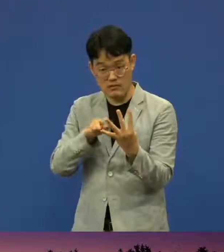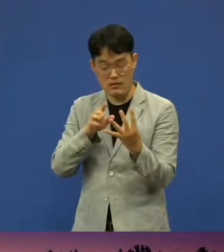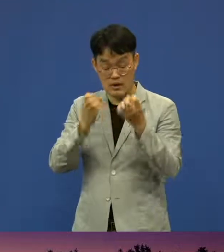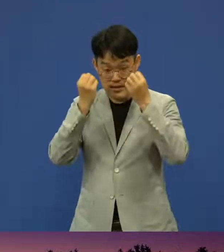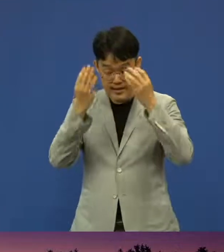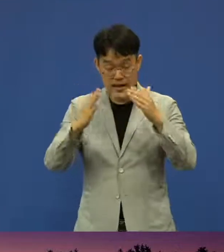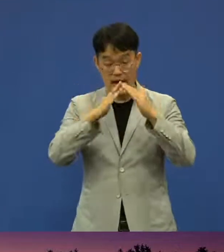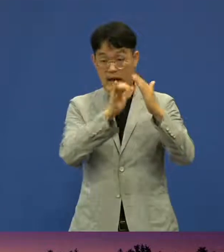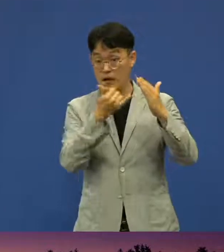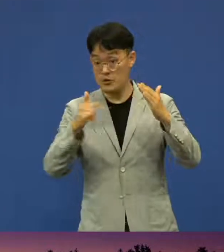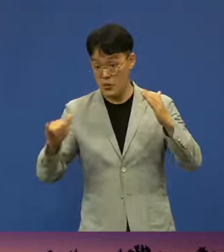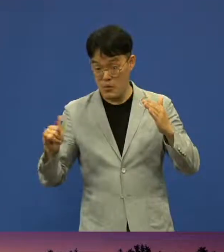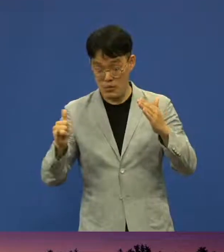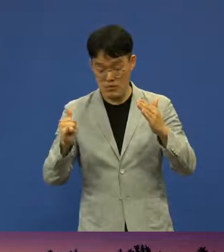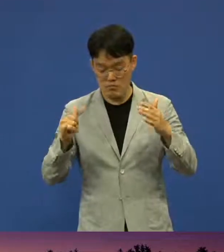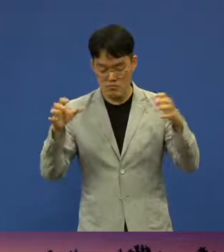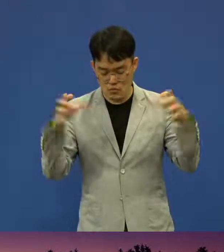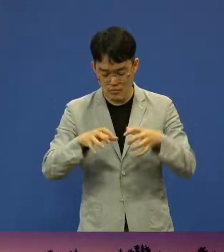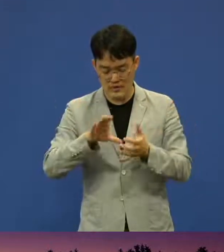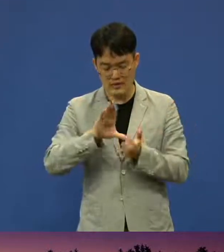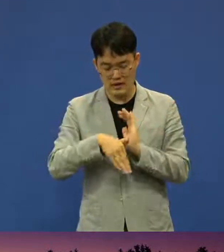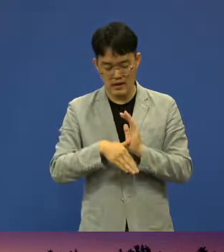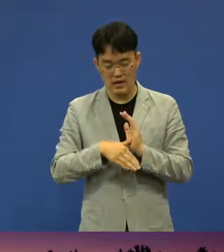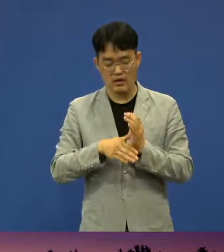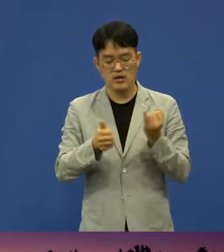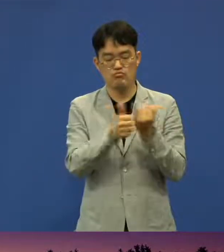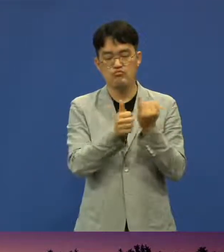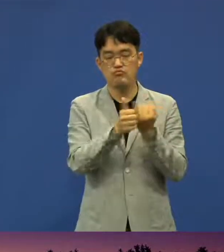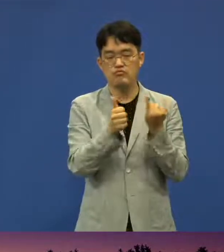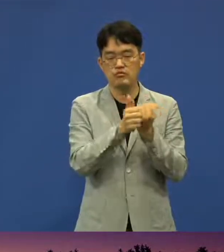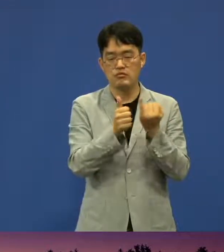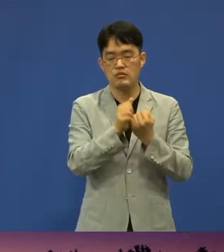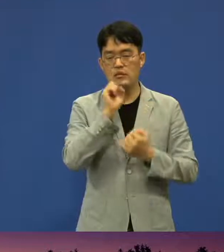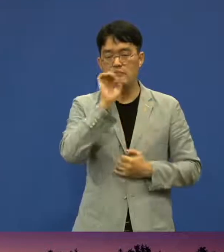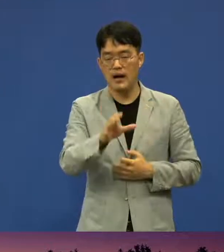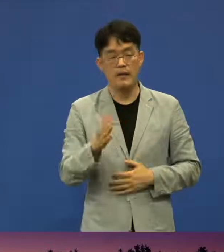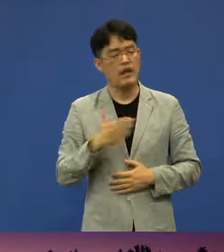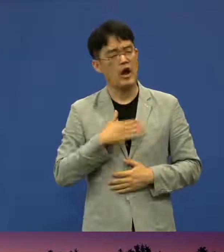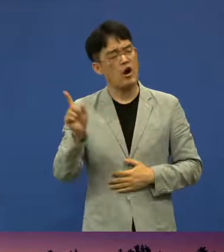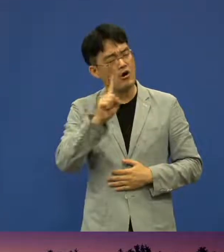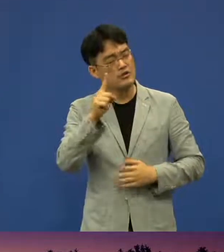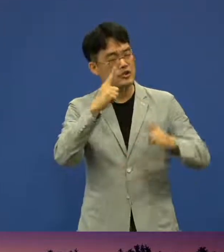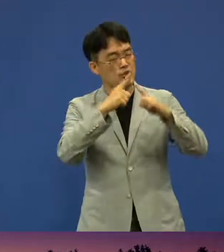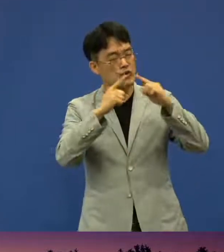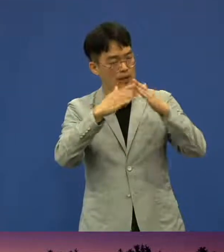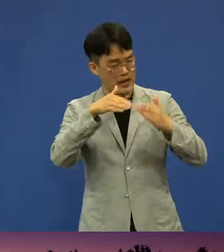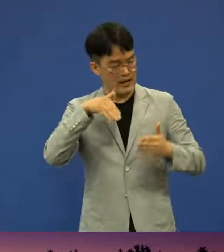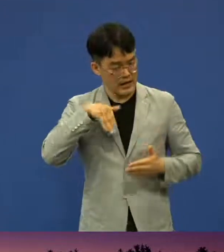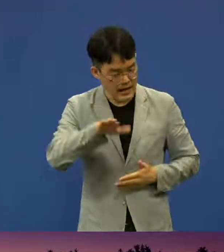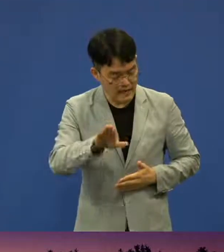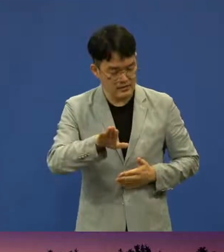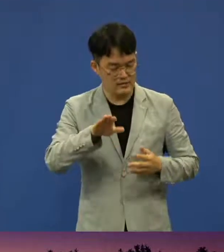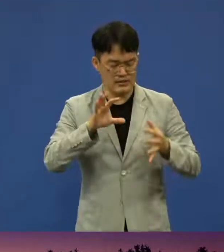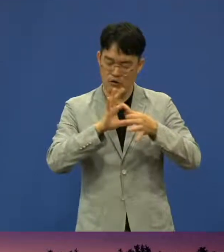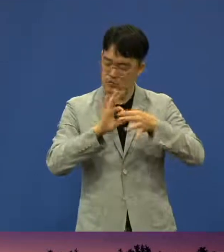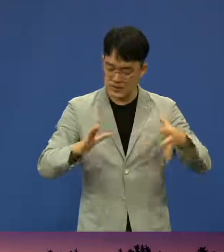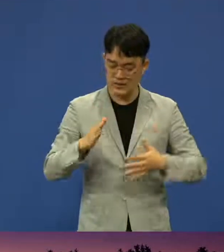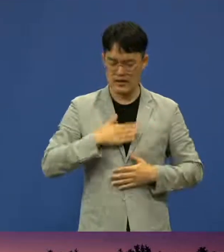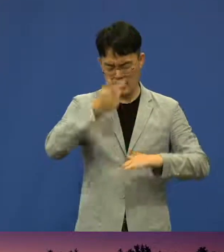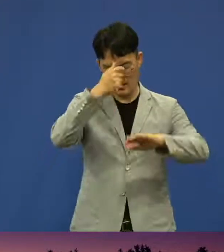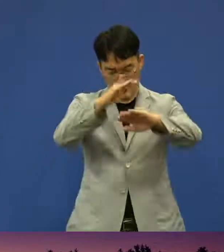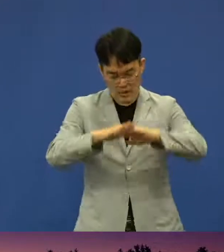한 이야기인데, 자기가 어떤 결심을 했냐면, 어떤 교회를 가든 예배를 드리고 말씀을 들을 때에 내